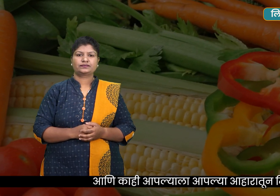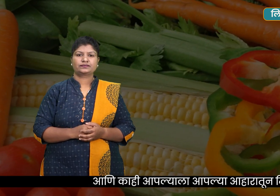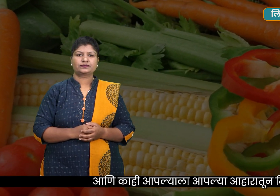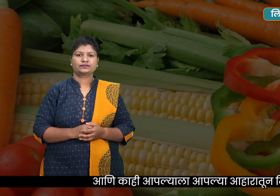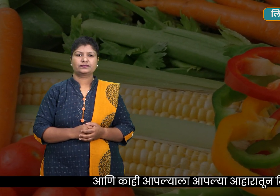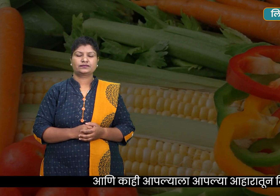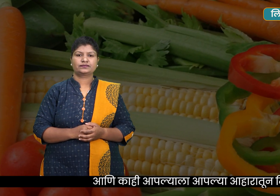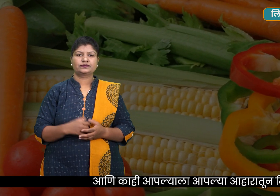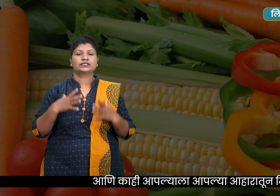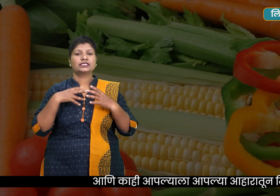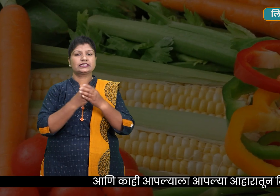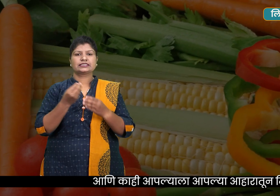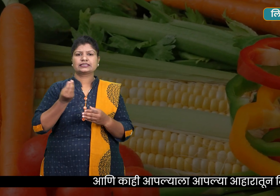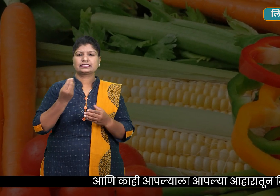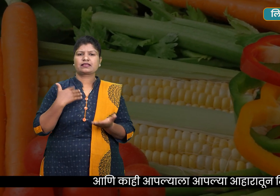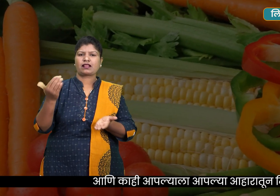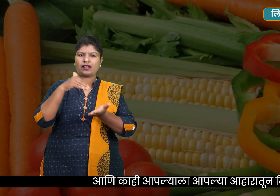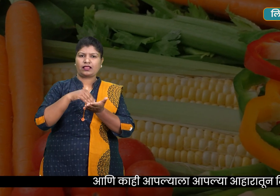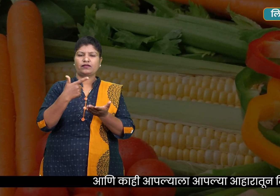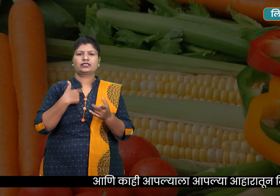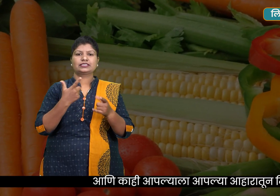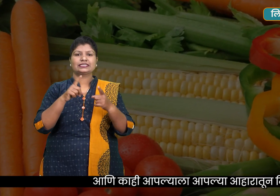आणि काही आपल्याला आपल्या आहारातून मिळते.